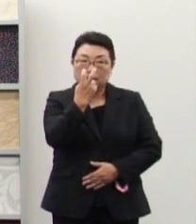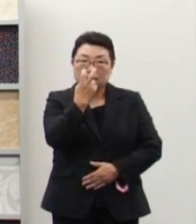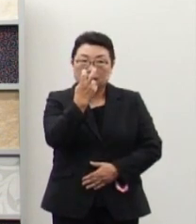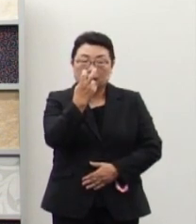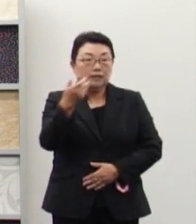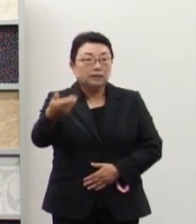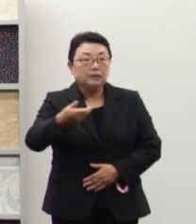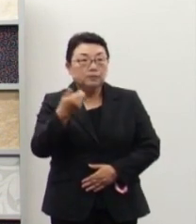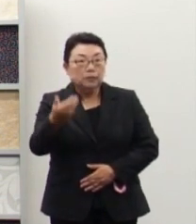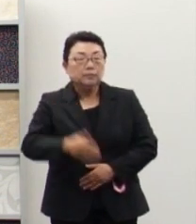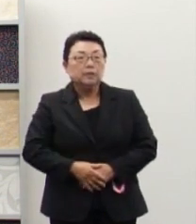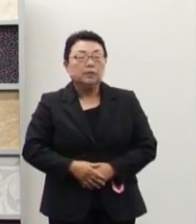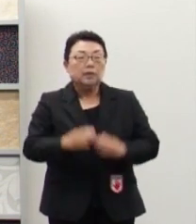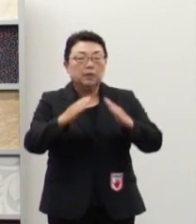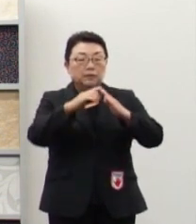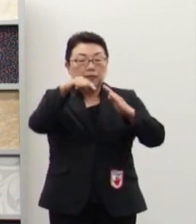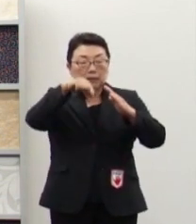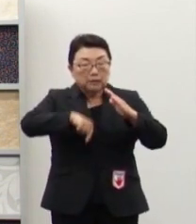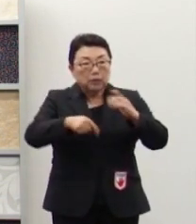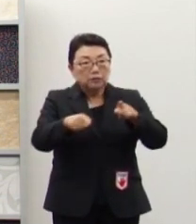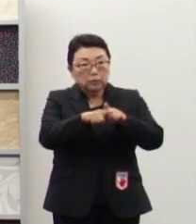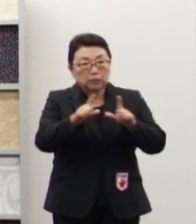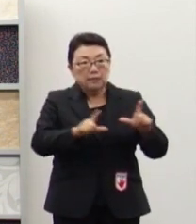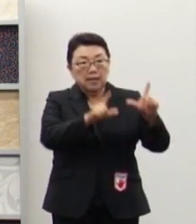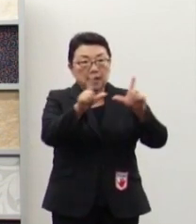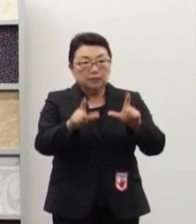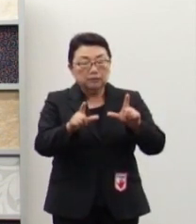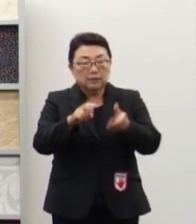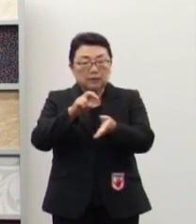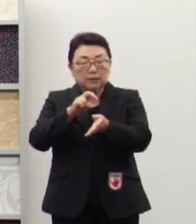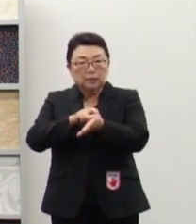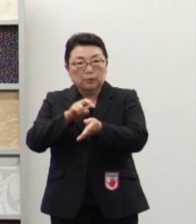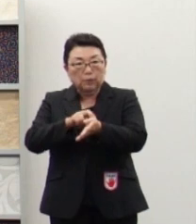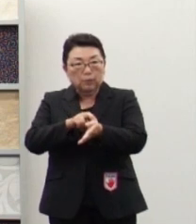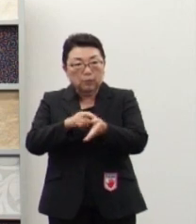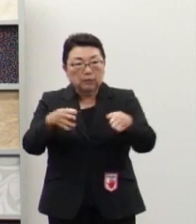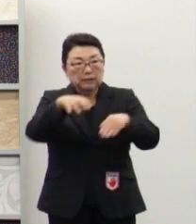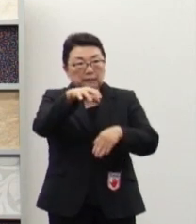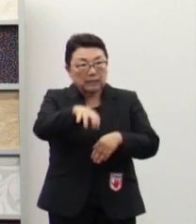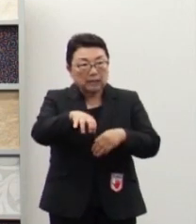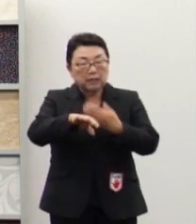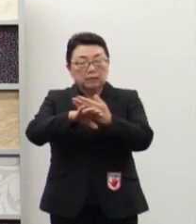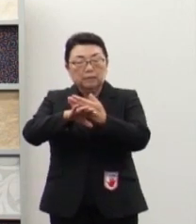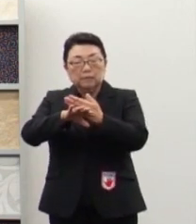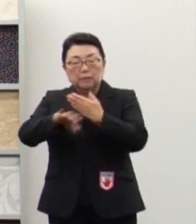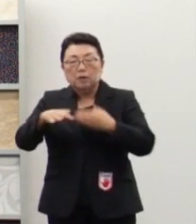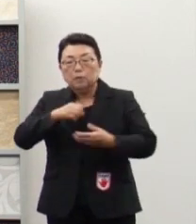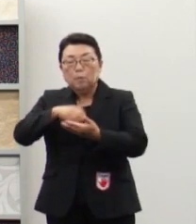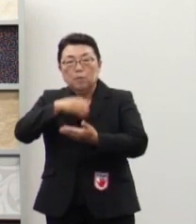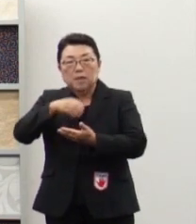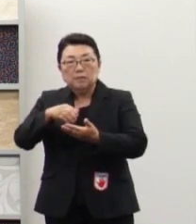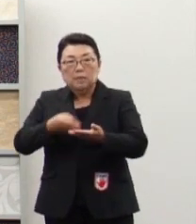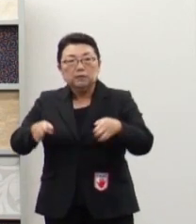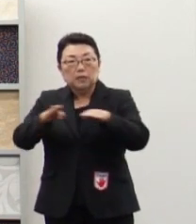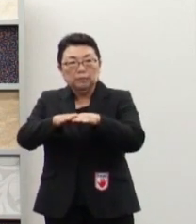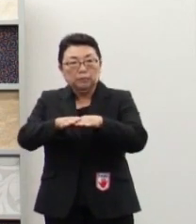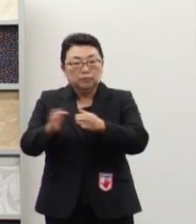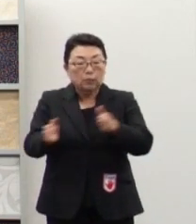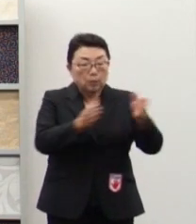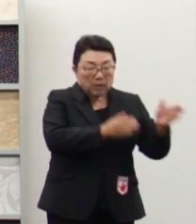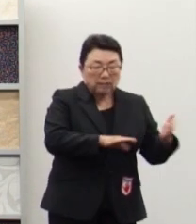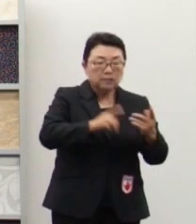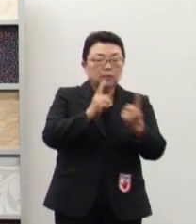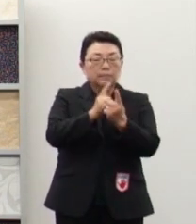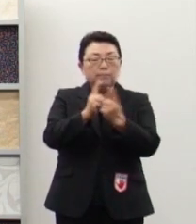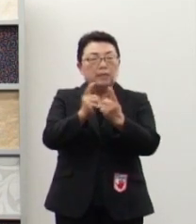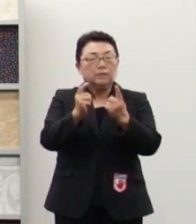同一世帯もしくは医療機関、高齢者施設等以外に一般の方の濃厚接触者というのは今後どのようにこう調査